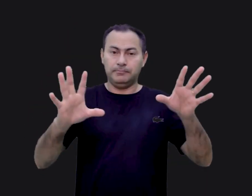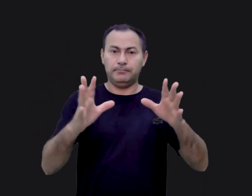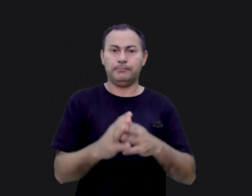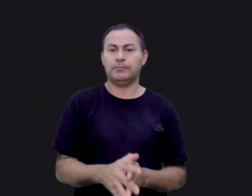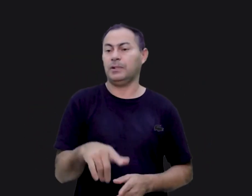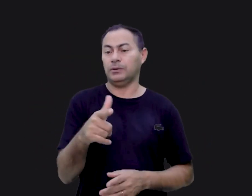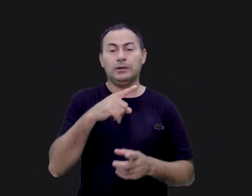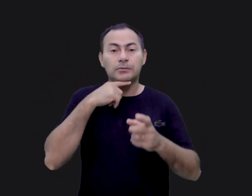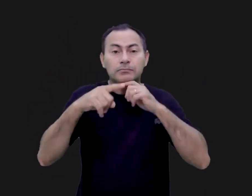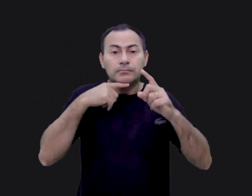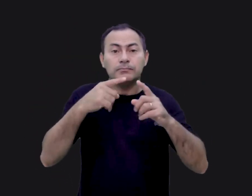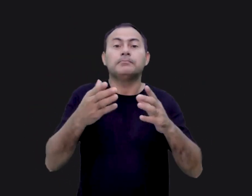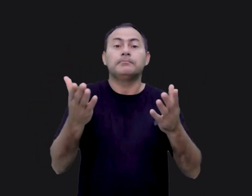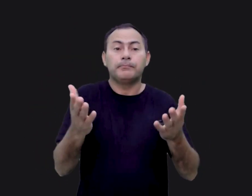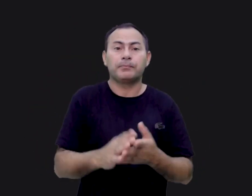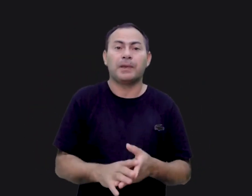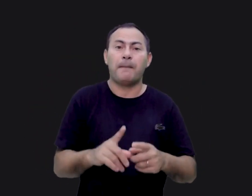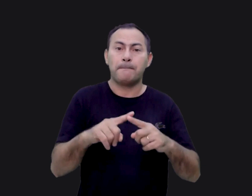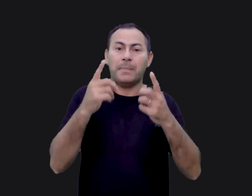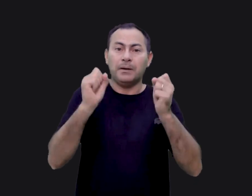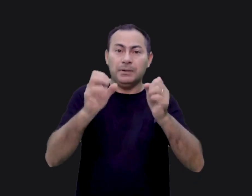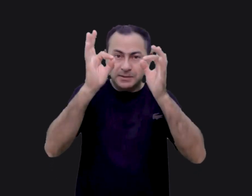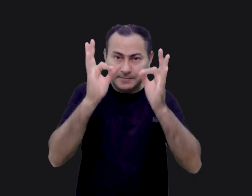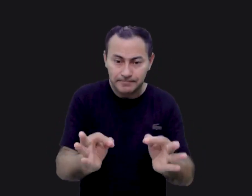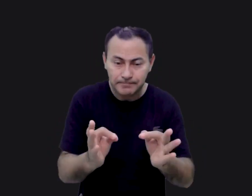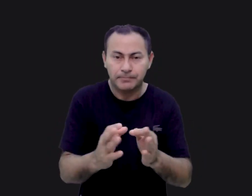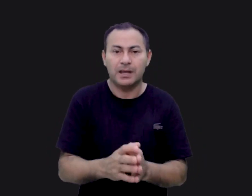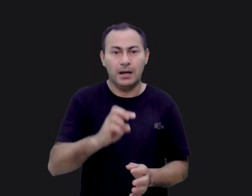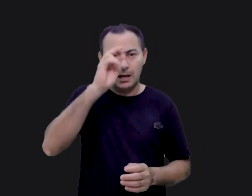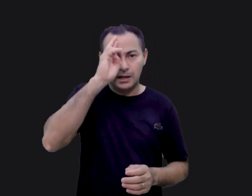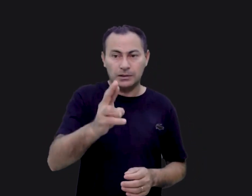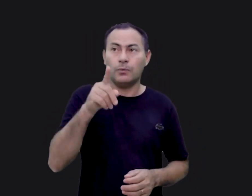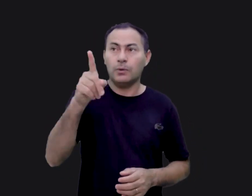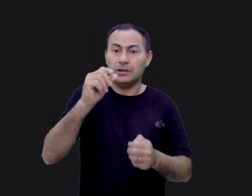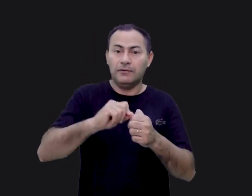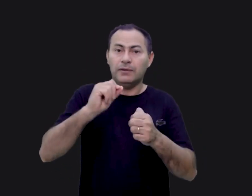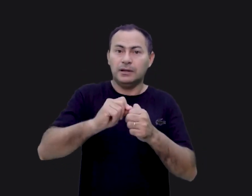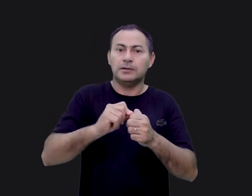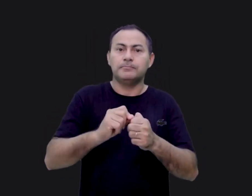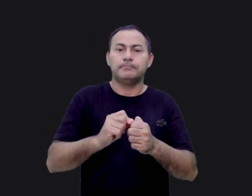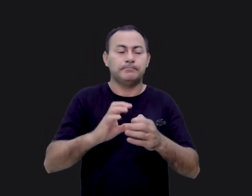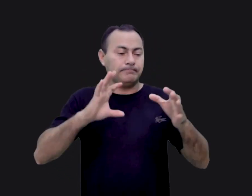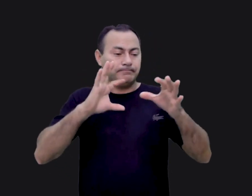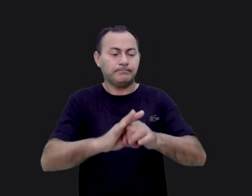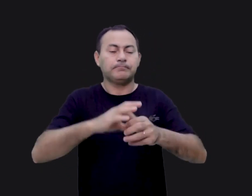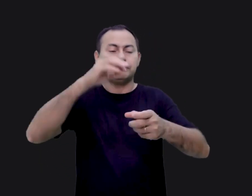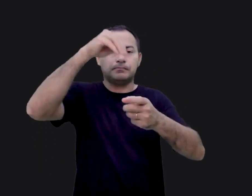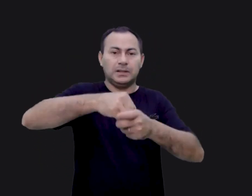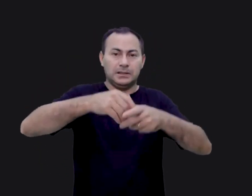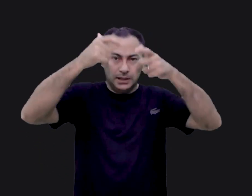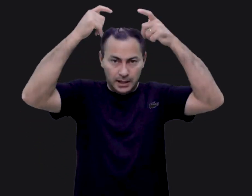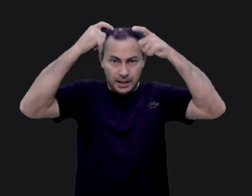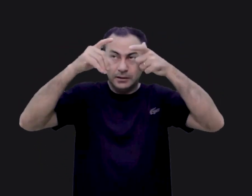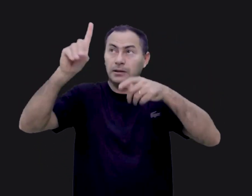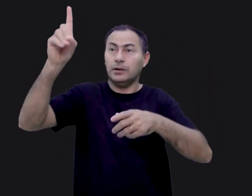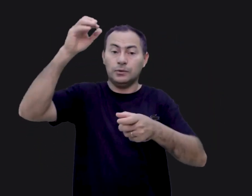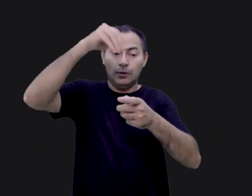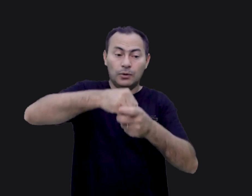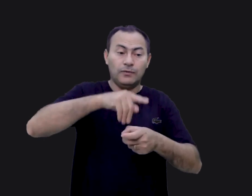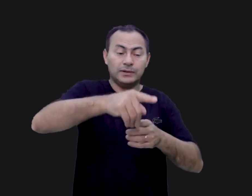outro jeito. Não há dúvidas quanto a isso. Mas pode ser exatamente essa a razão de você fazer parte desse reino. Foi por isso que Deus colocou